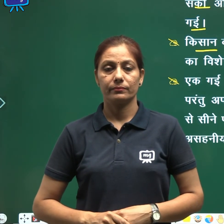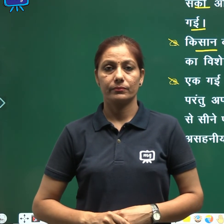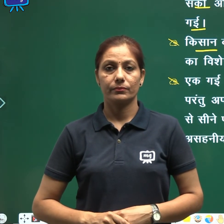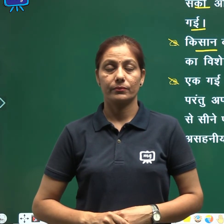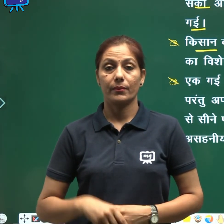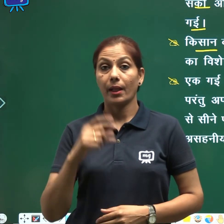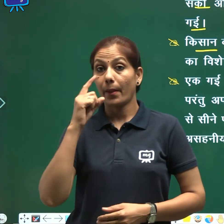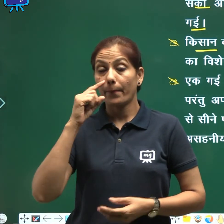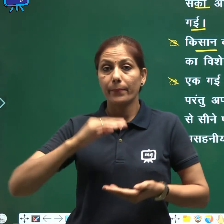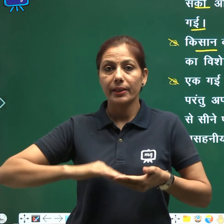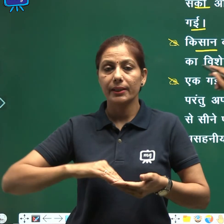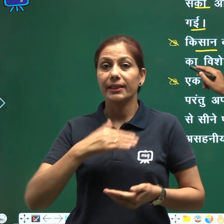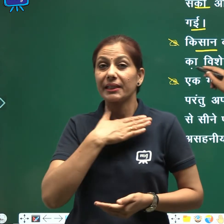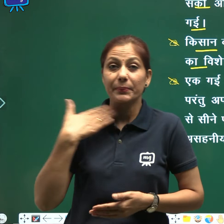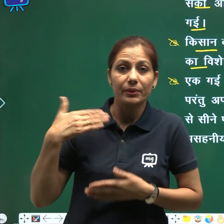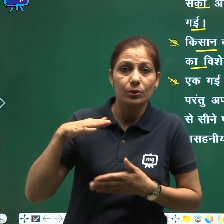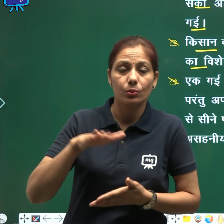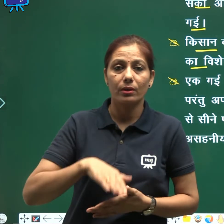पत्नी की मृत्यु का